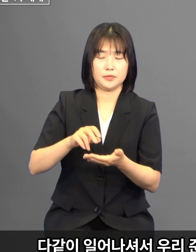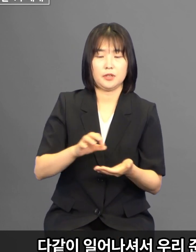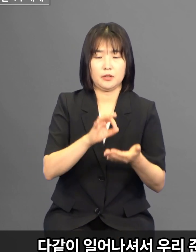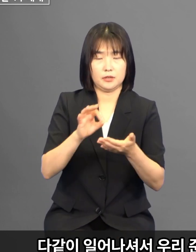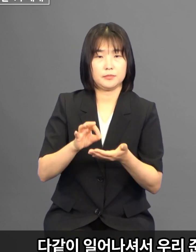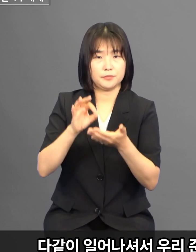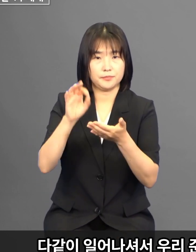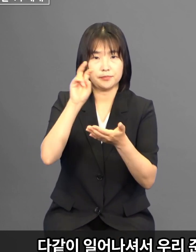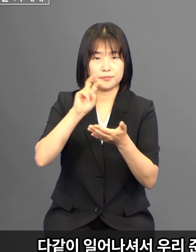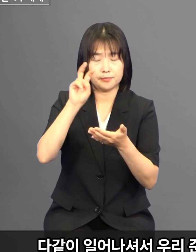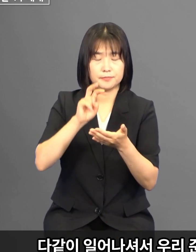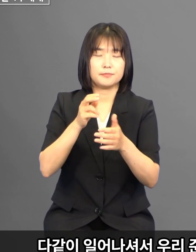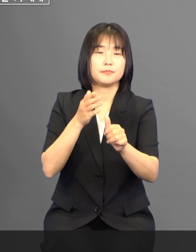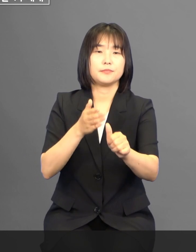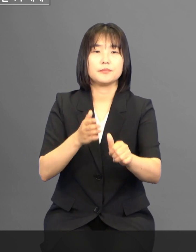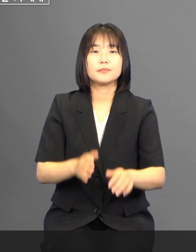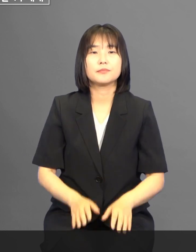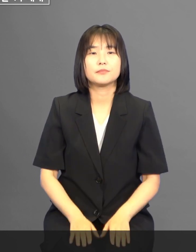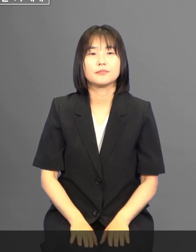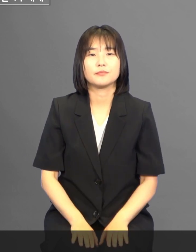드리며 찬양하겠습니다.